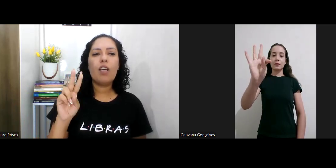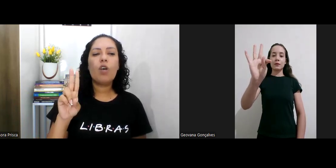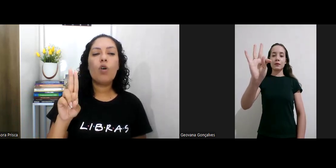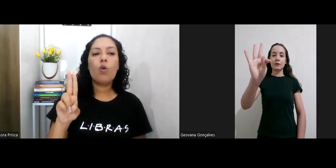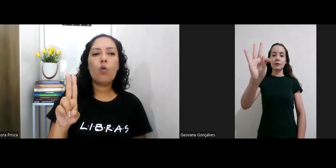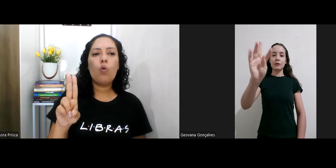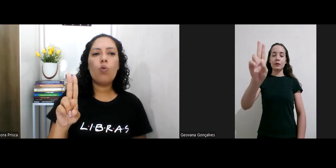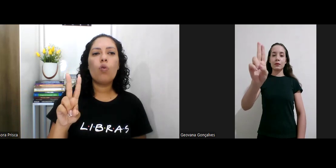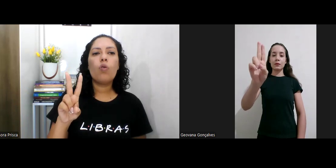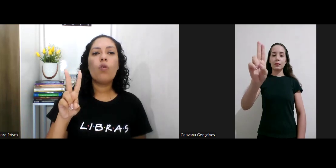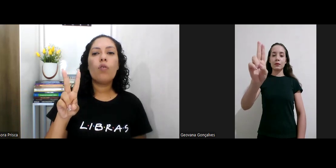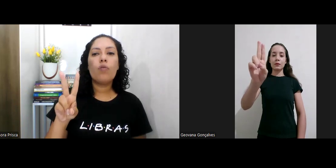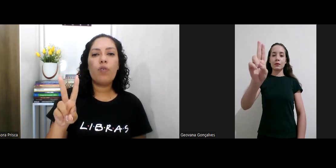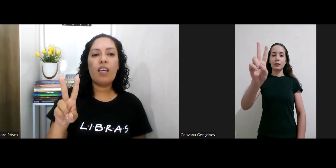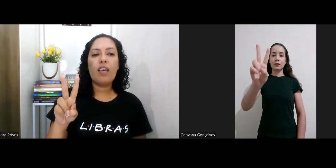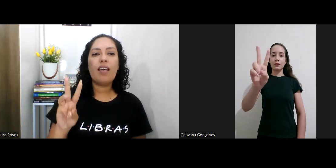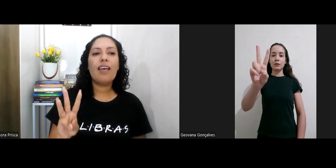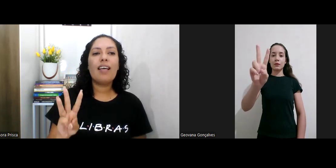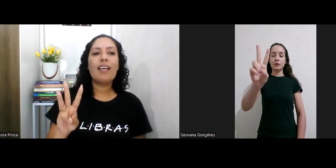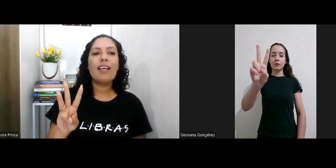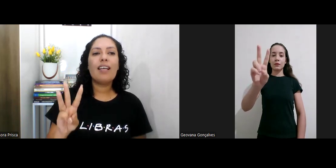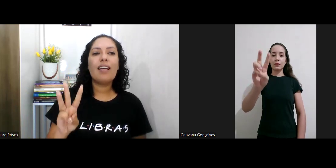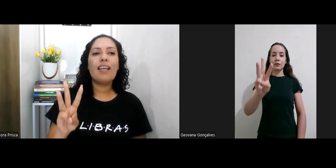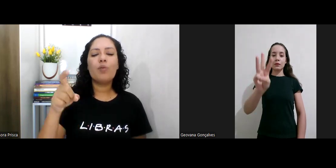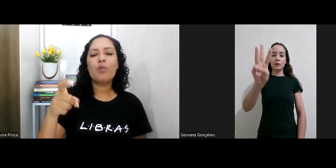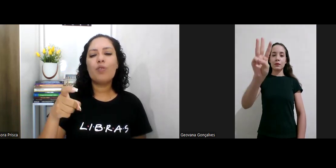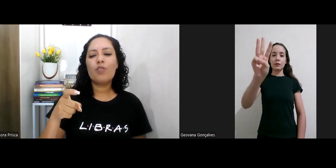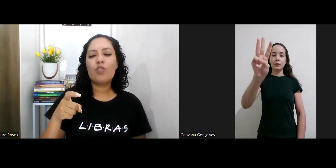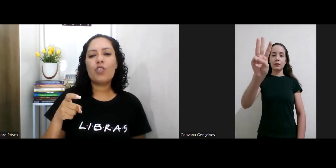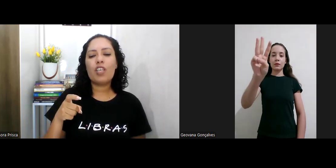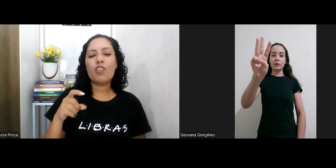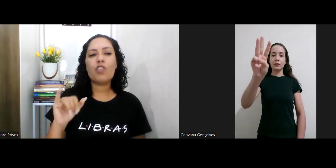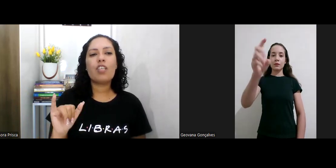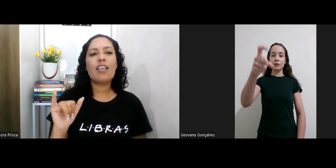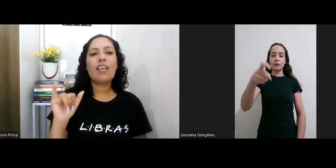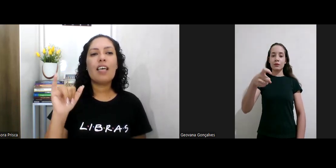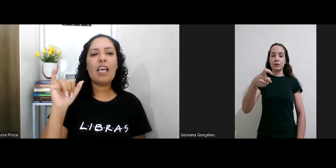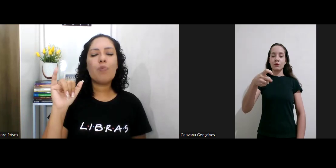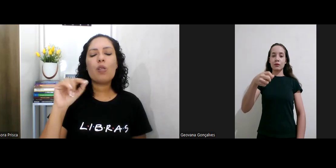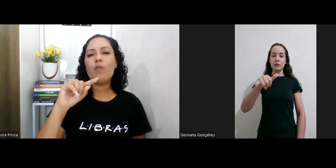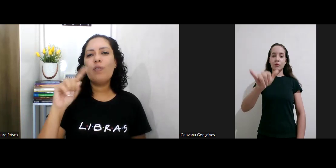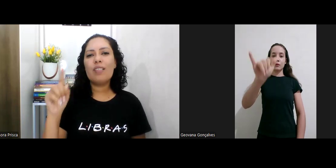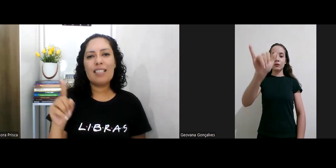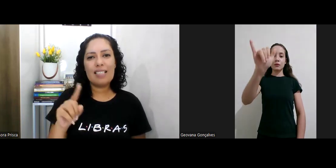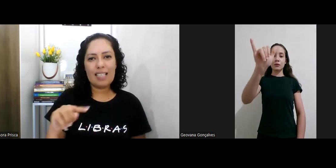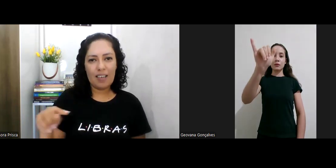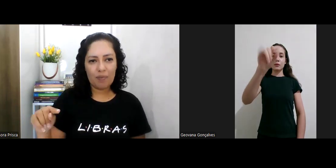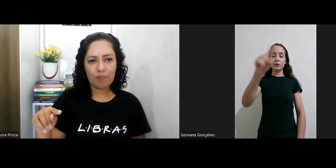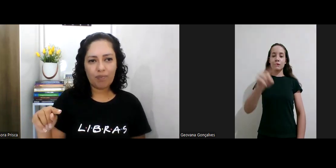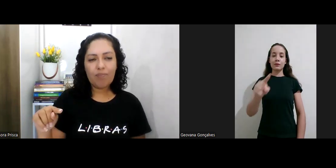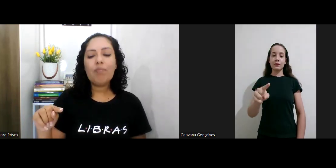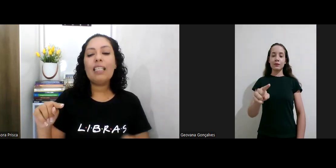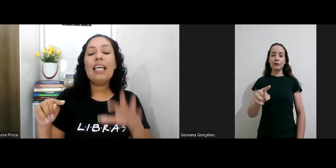T, U, V, W, X, Y,